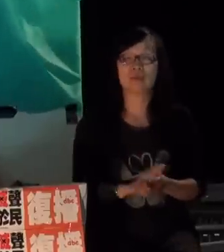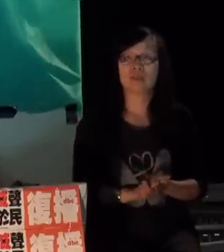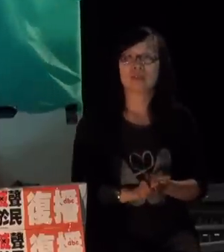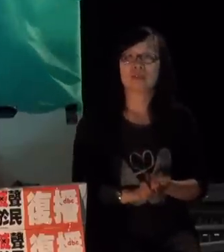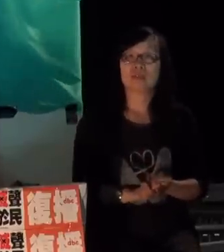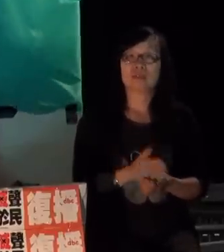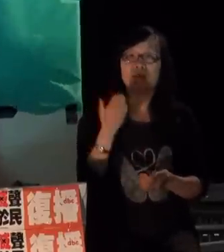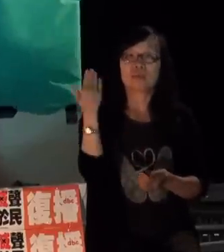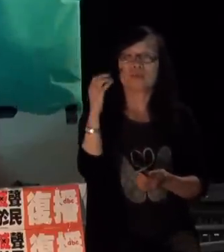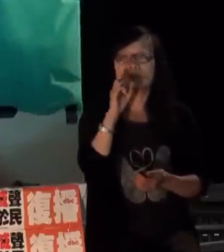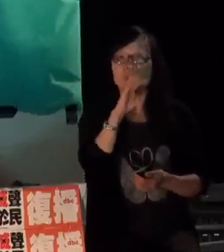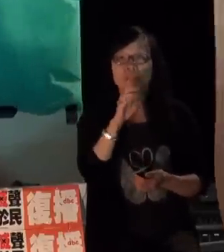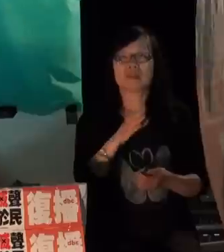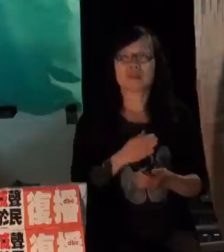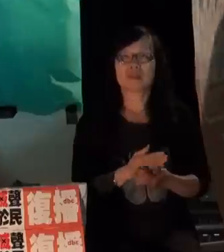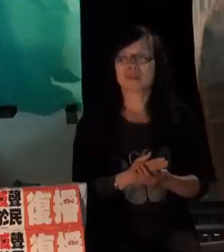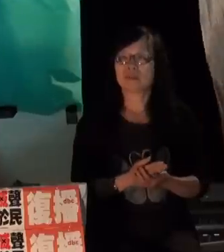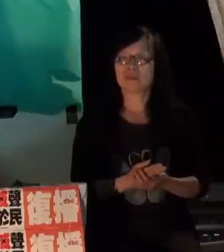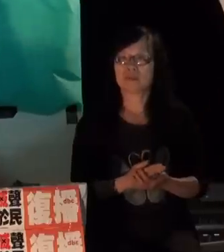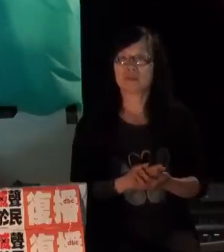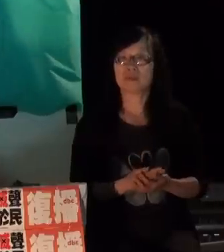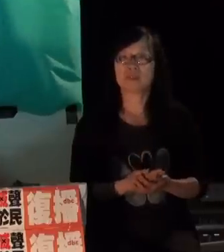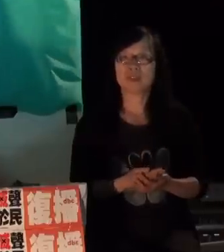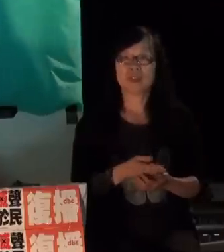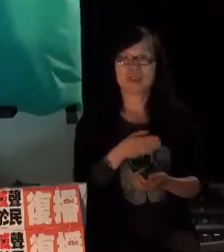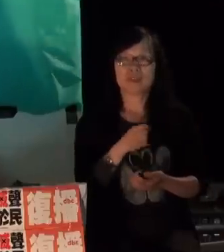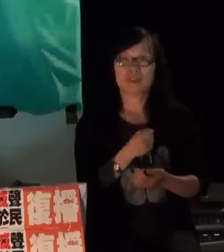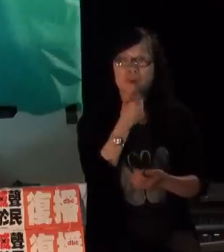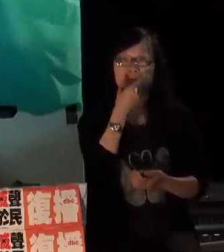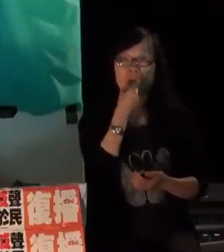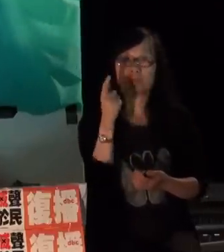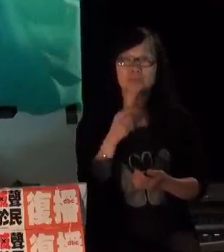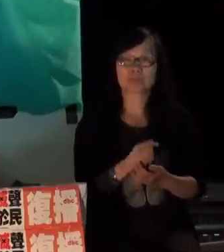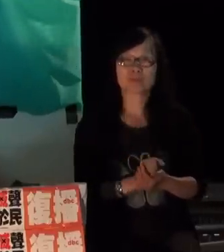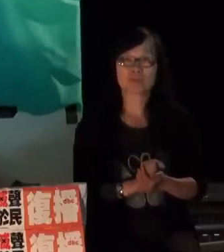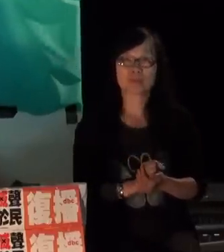個驗毒啊，好笑嘅。我話哥，